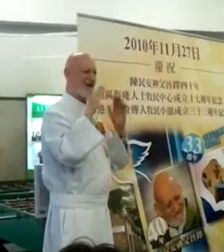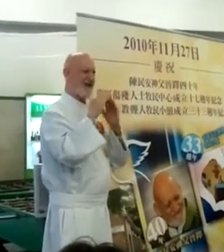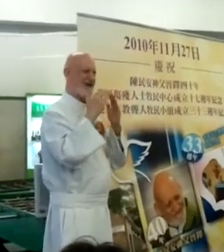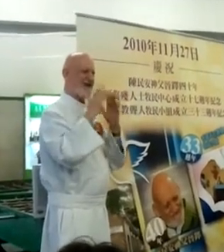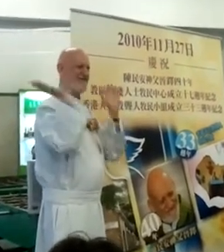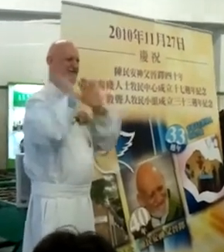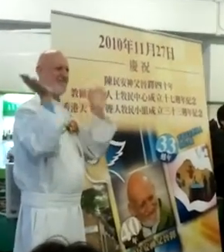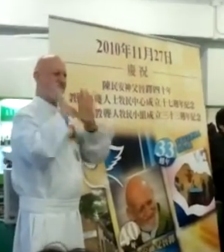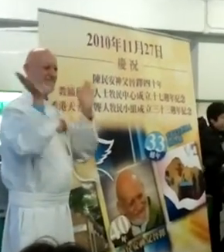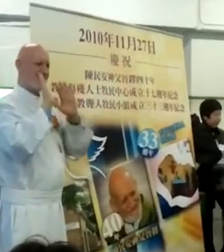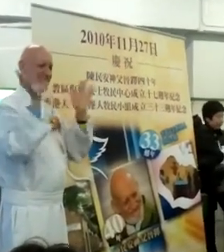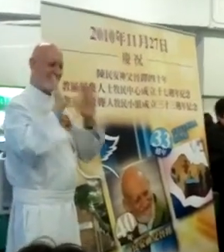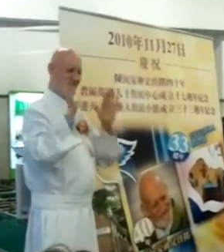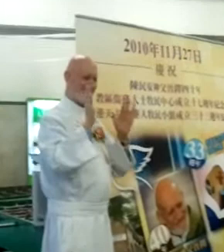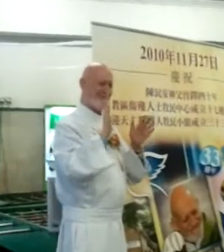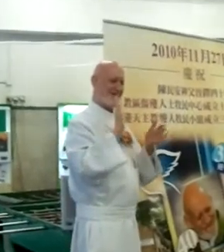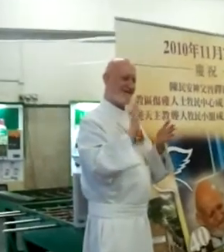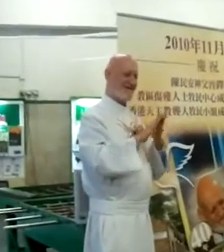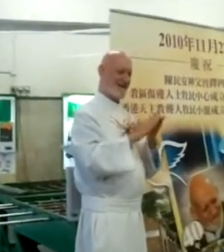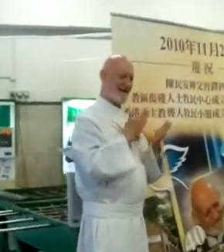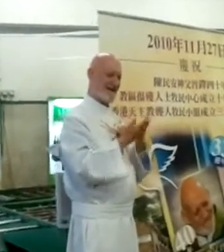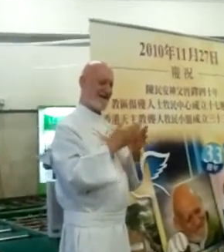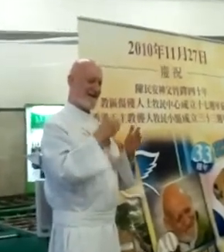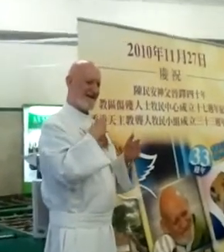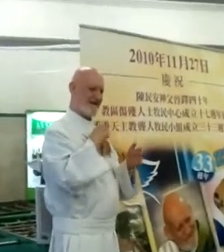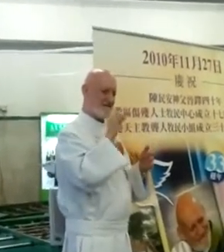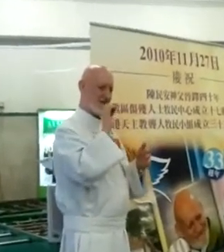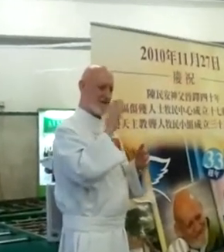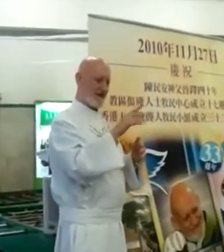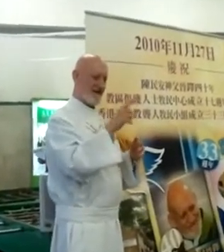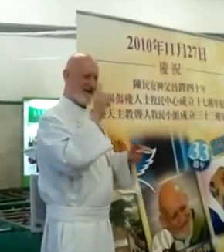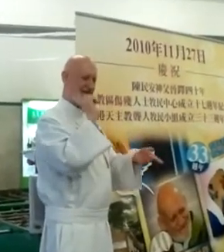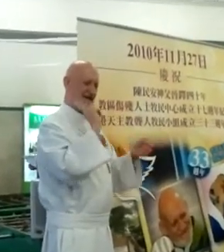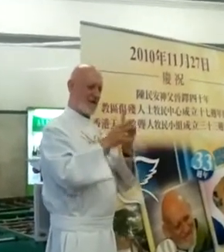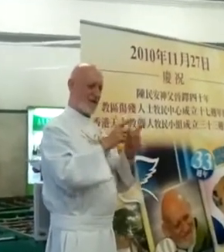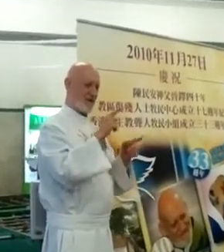但係我諗我係入咗天主教嘅農校。